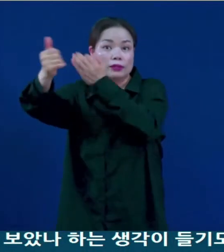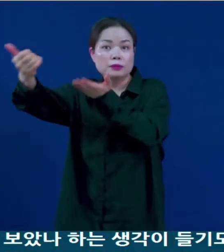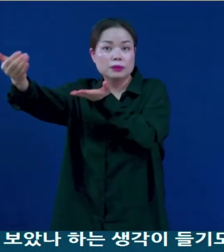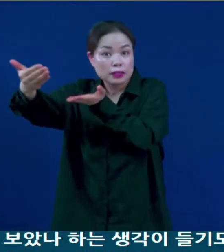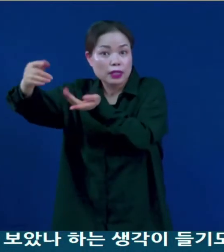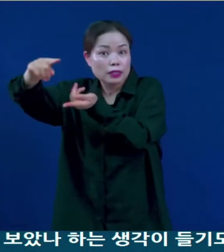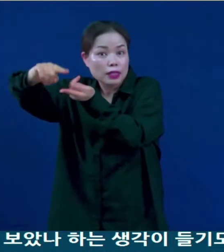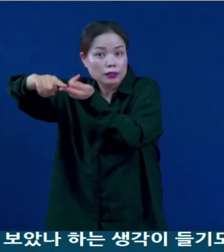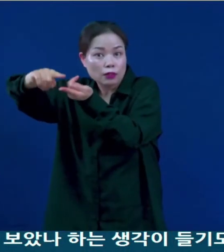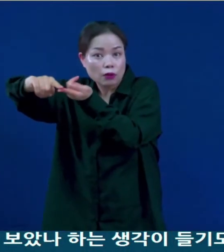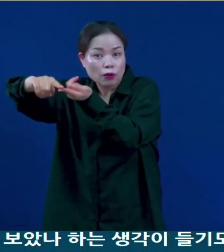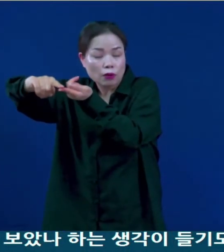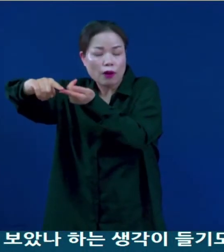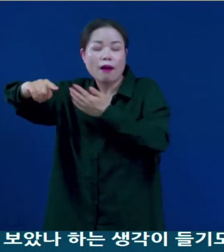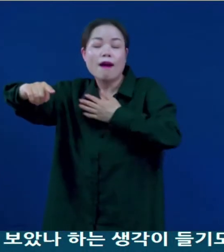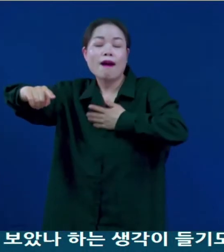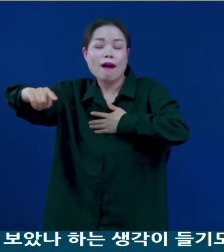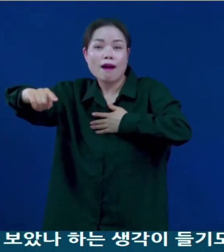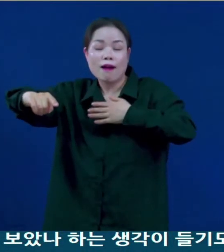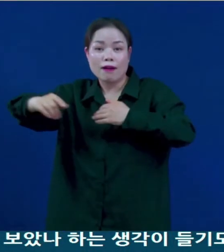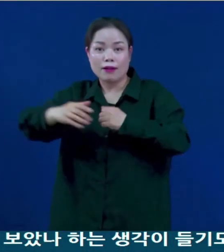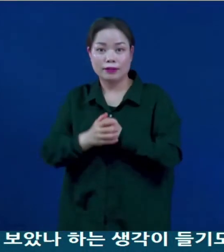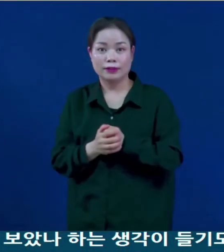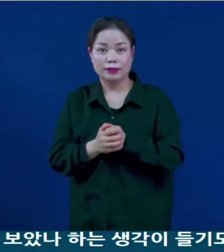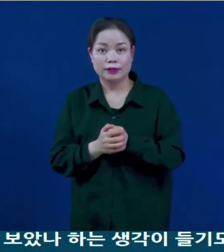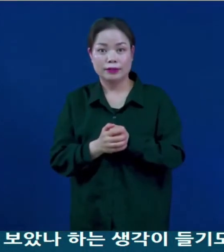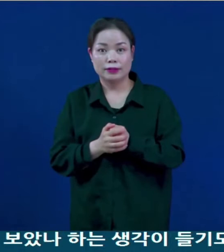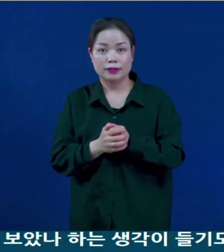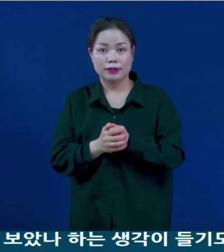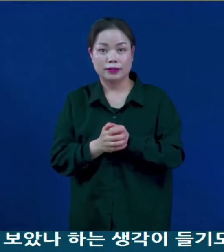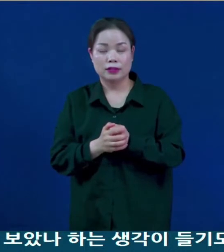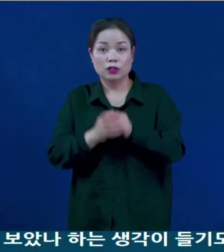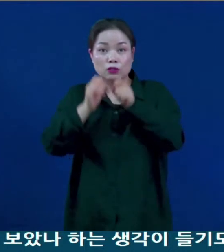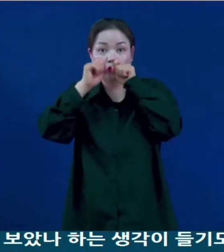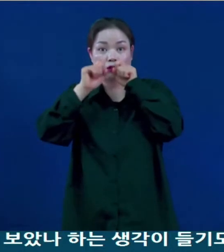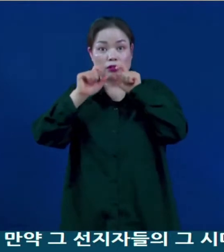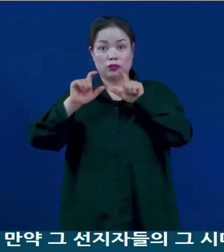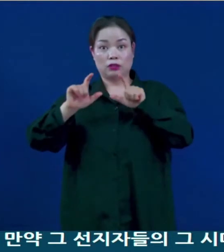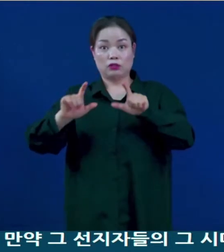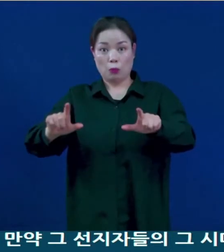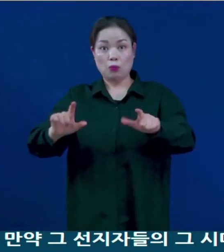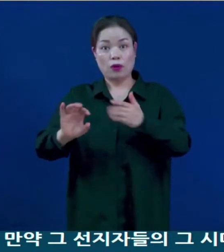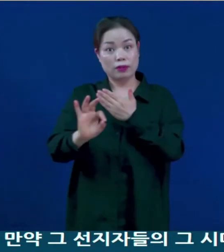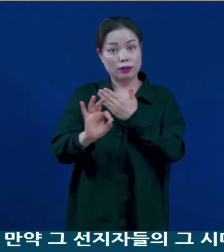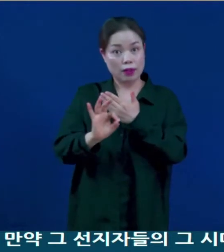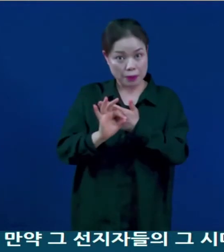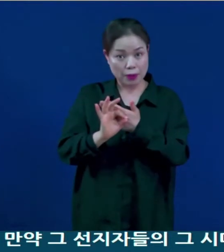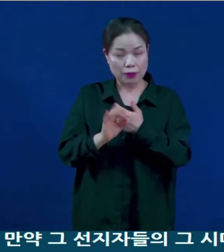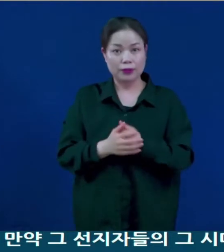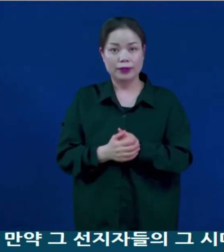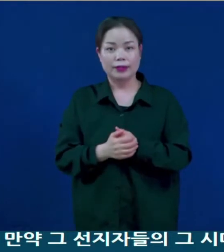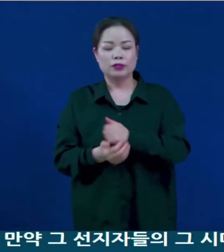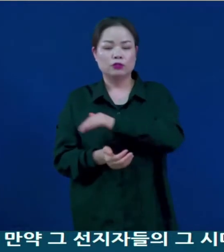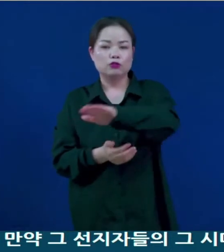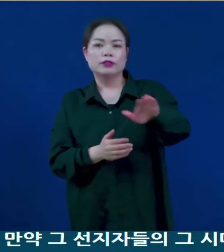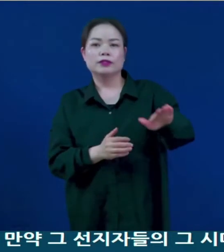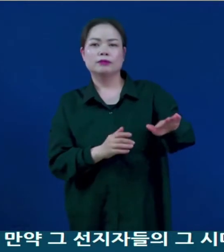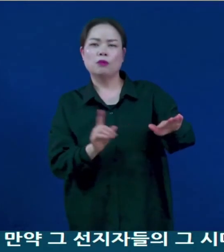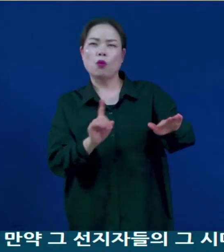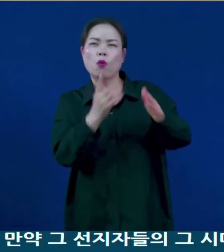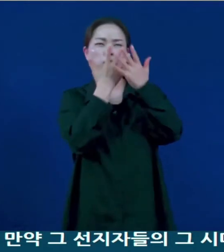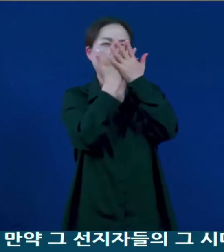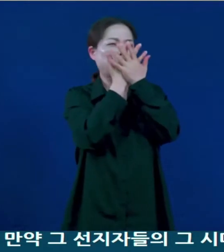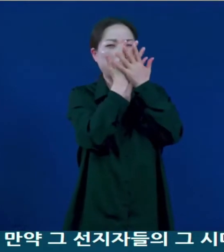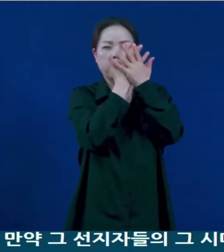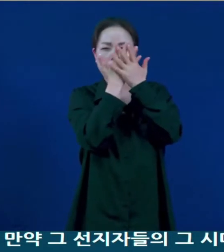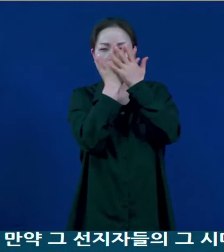하시려는 일을 알기도 하고 또 선포하기도 하게 된다면, 우리는 뭐가